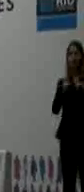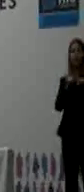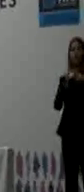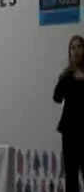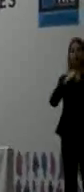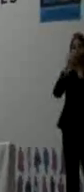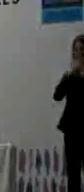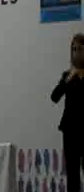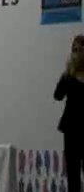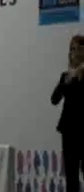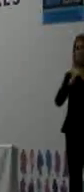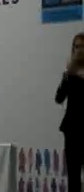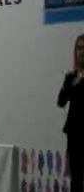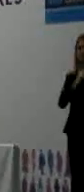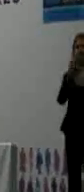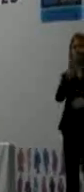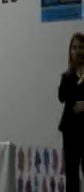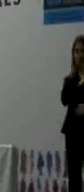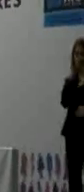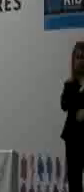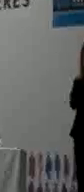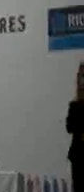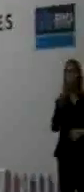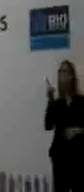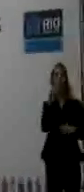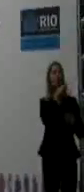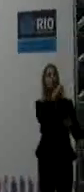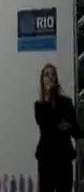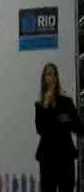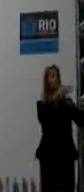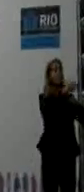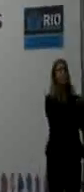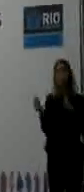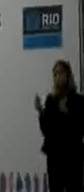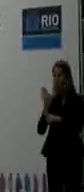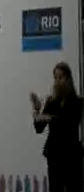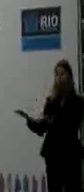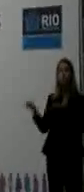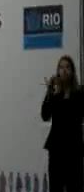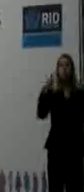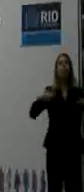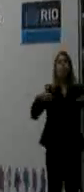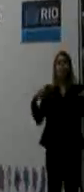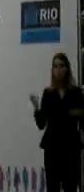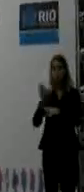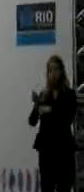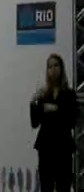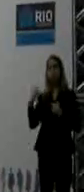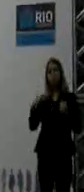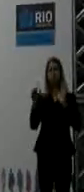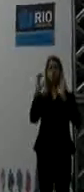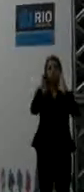municipal, que às vezes é ela a primeira que chega e tem que saber para onde encaminha o que faz. E segundo, vai ter que cumprir, não